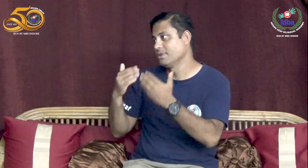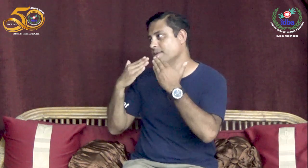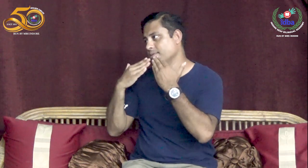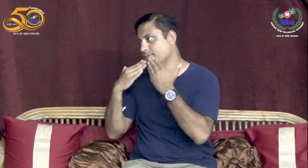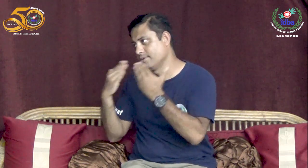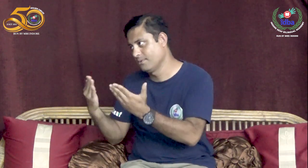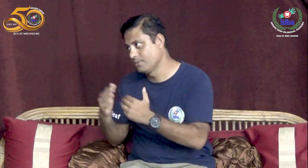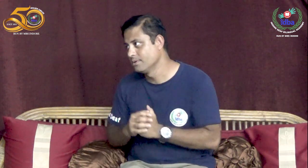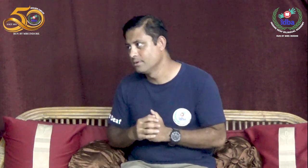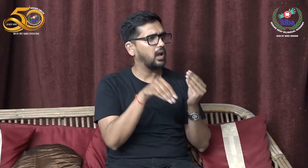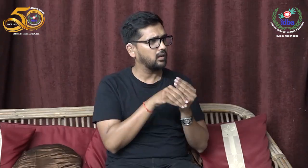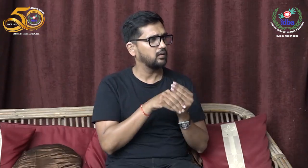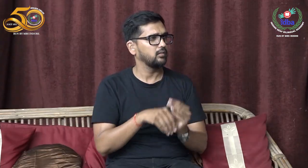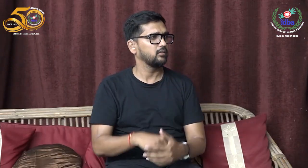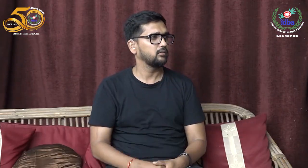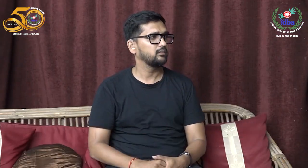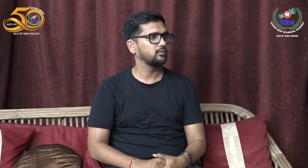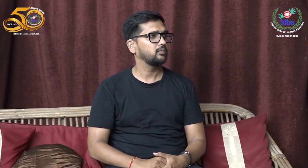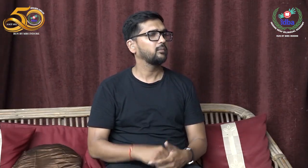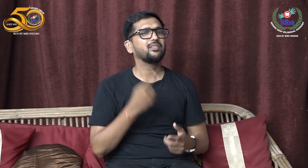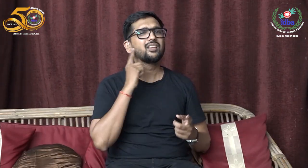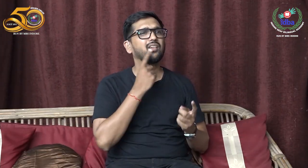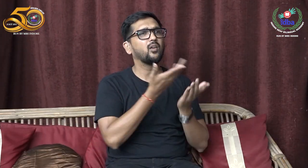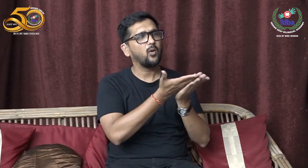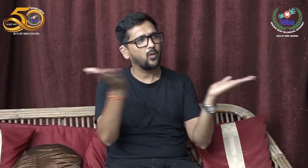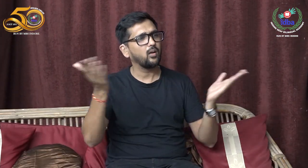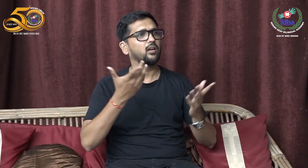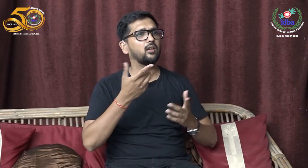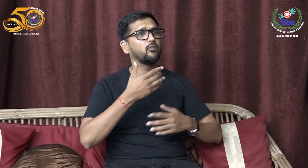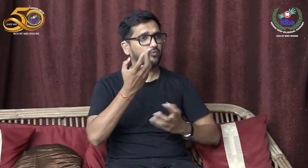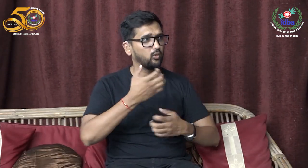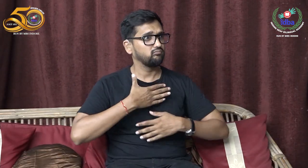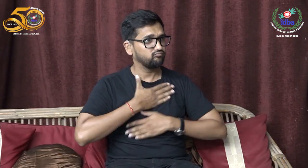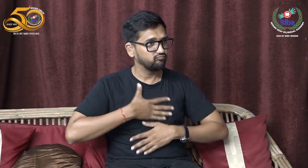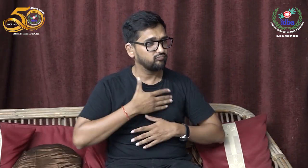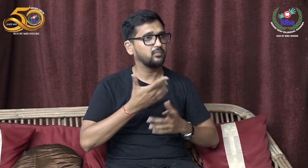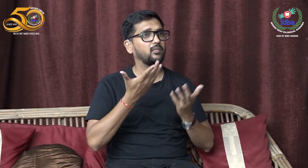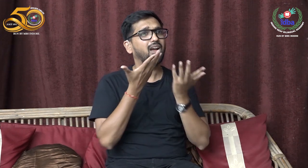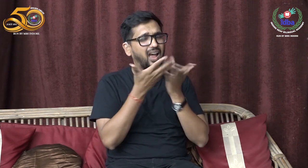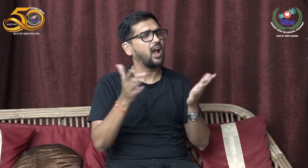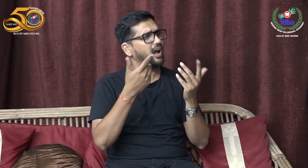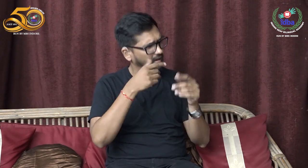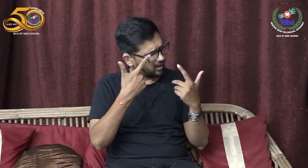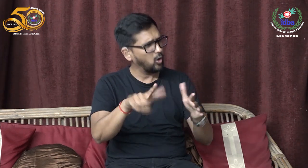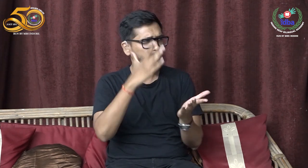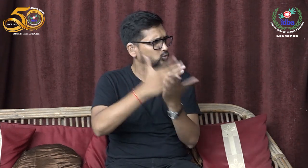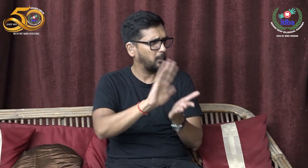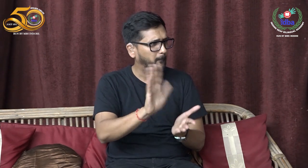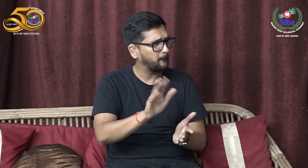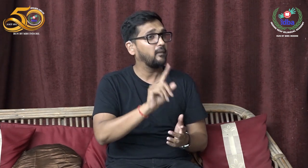अच्छी होनी चाहिए, ऐसा कह रहे हैं। जी हाँ, एक और चीज़ मुझे ऐड करनी थी कि डेफ लोगों को मैं बोलना चाहता हूँ कि आप लोग एंजॉय कर रहे हैं, ठीक है, कोई आपको कोई